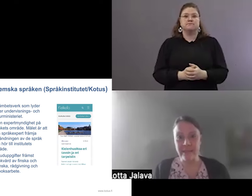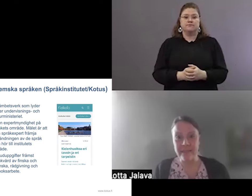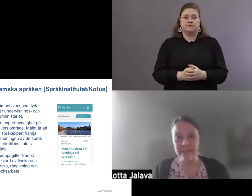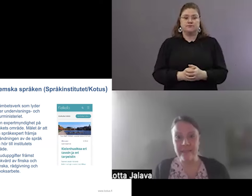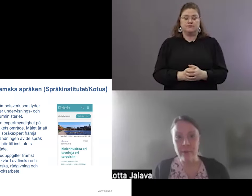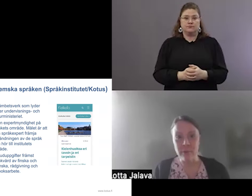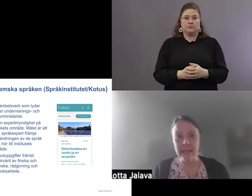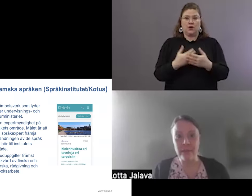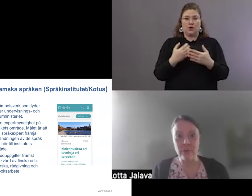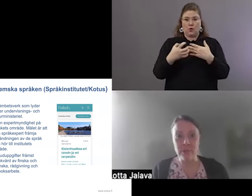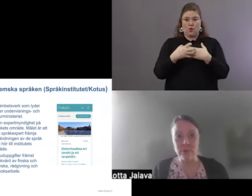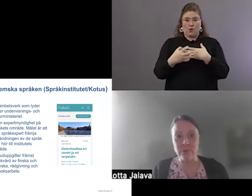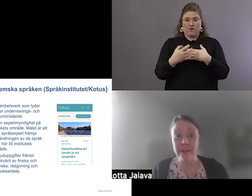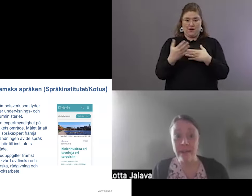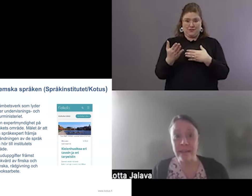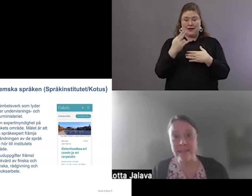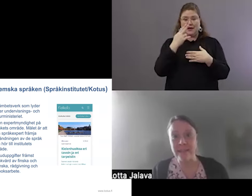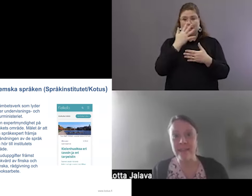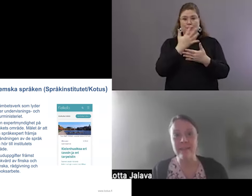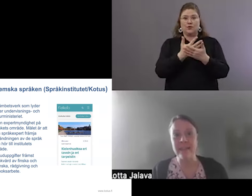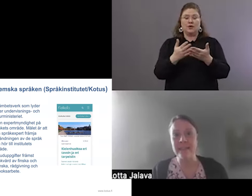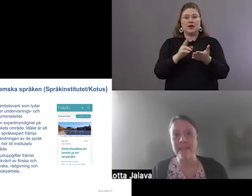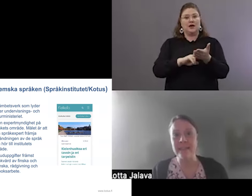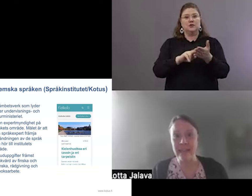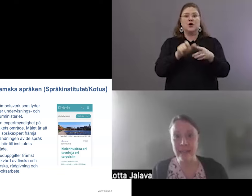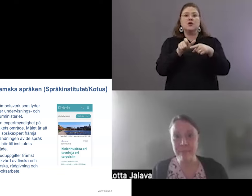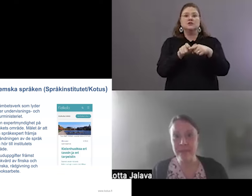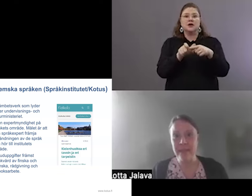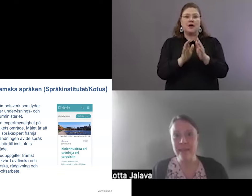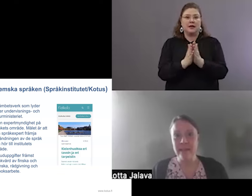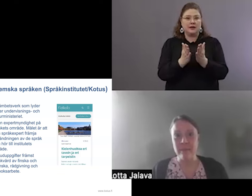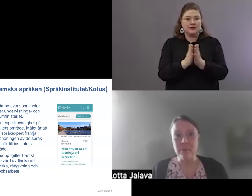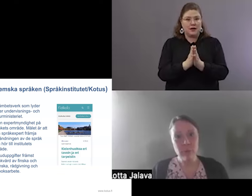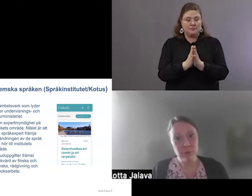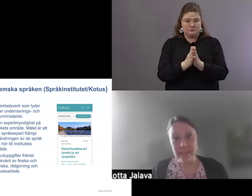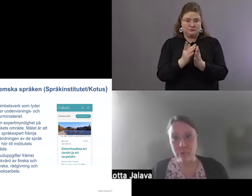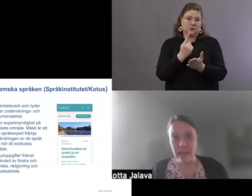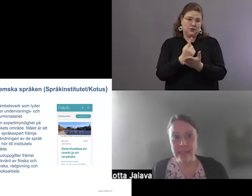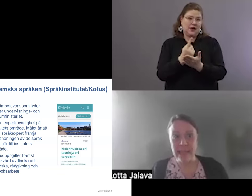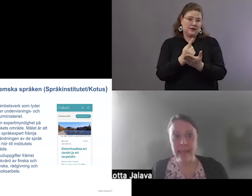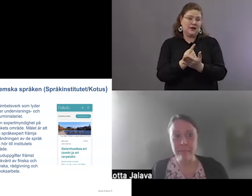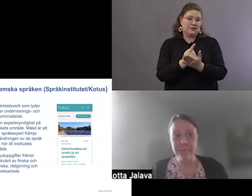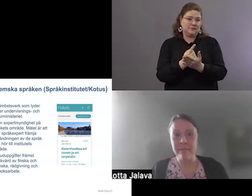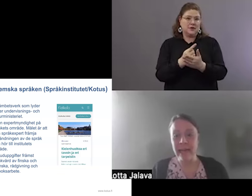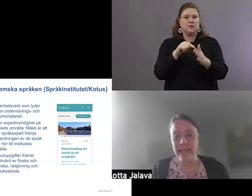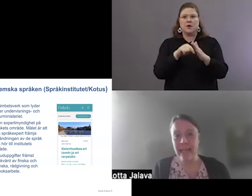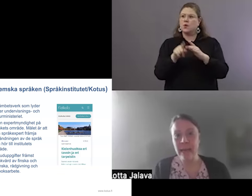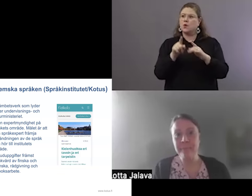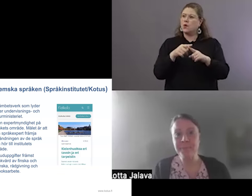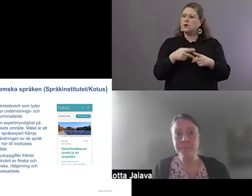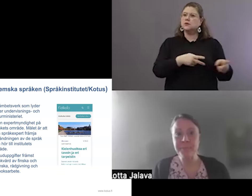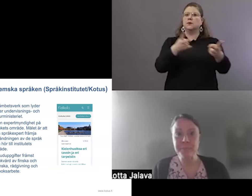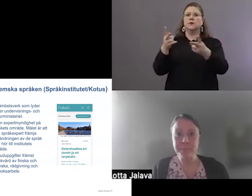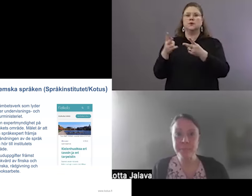kuvassa näkyvä kielitoimiston sanakirja sitten hirveän tärkeänä yhteisen yleiskielen